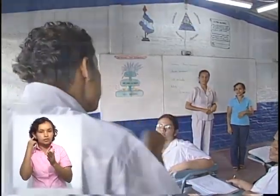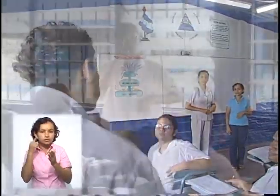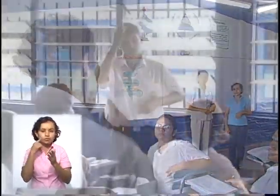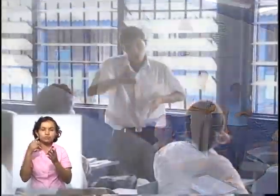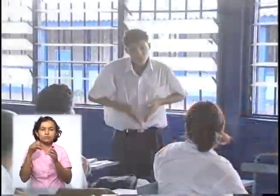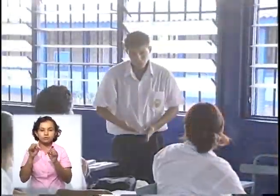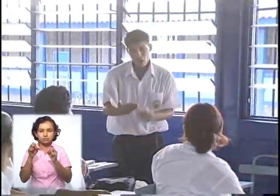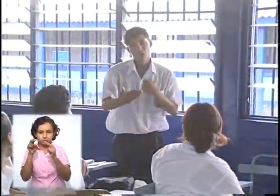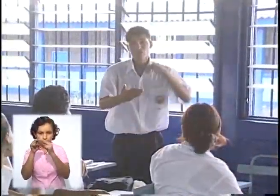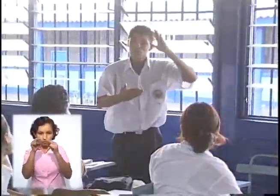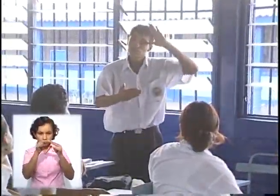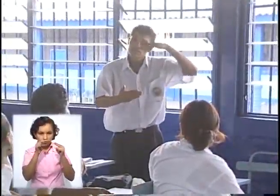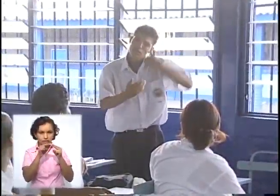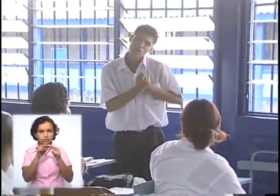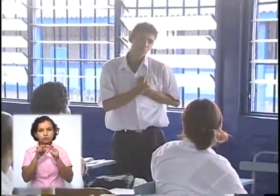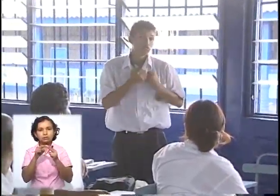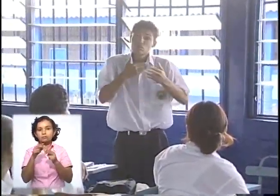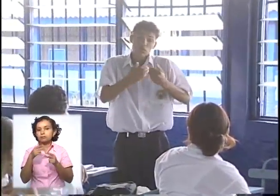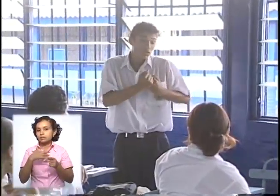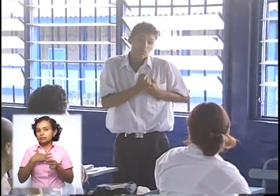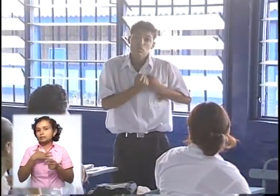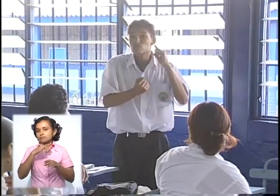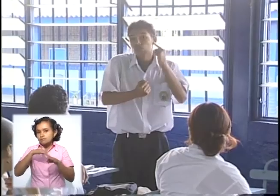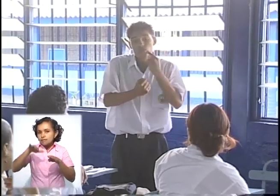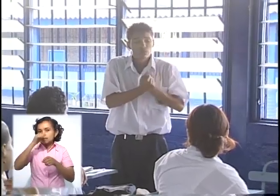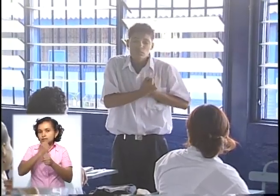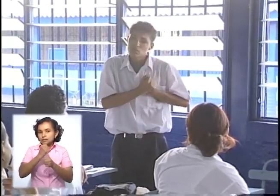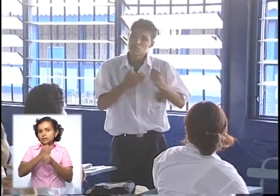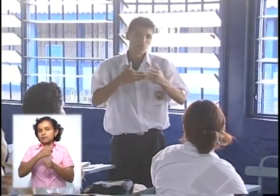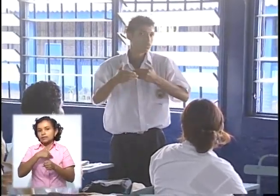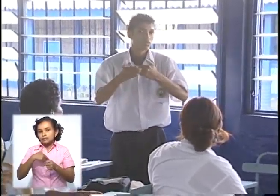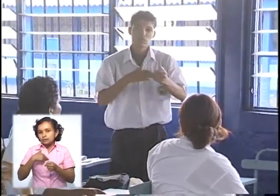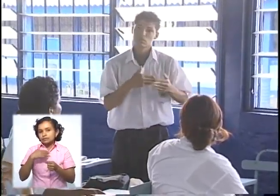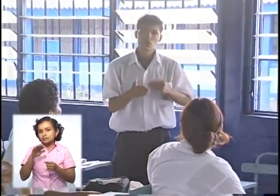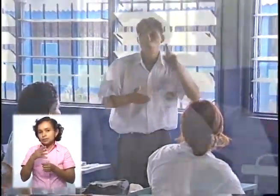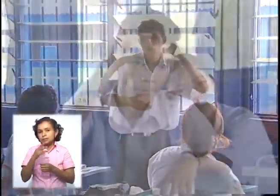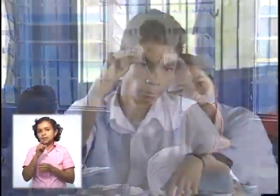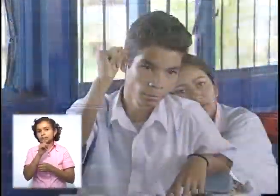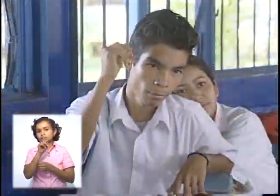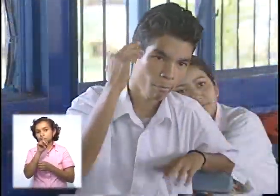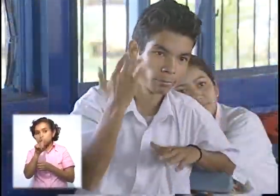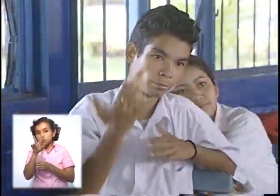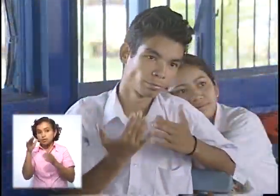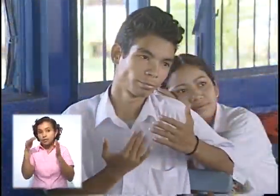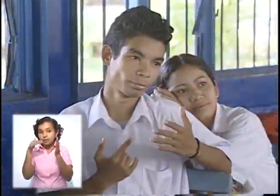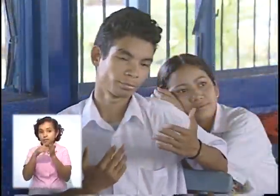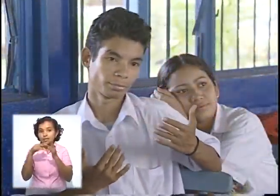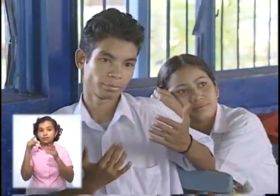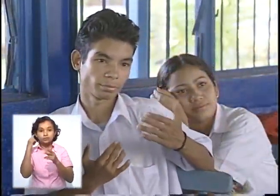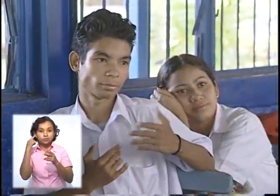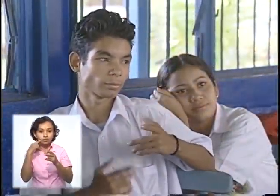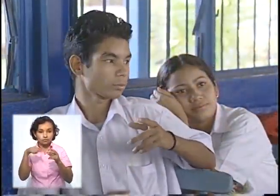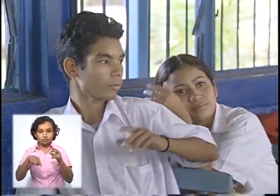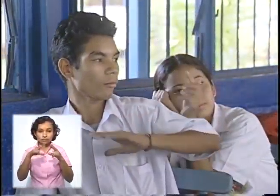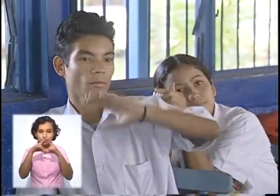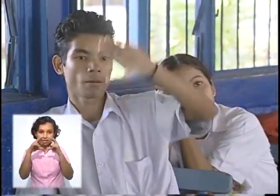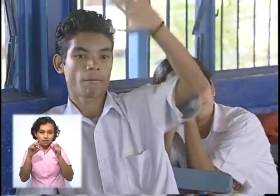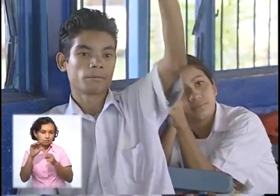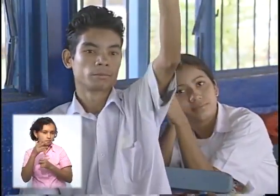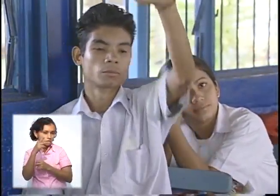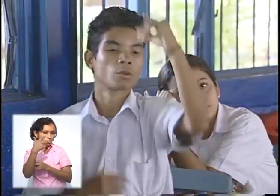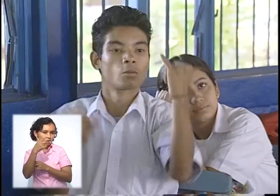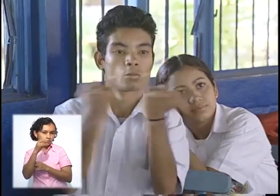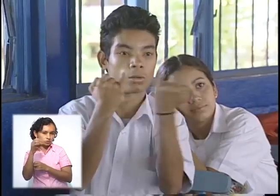contacto. Pero todavía hay mucho trabajo por hacer. De los aproximadamente 12.000 sordos que hay en Nicaragua, solo 800